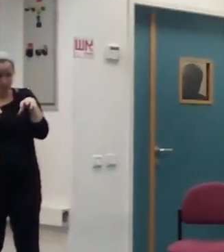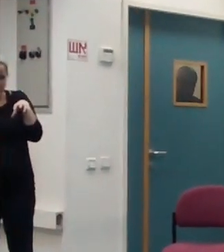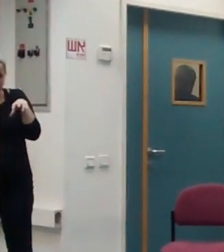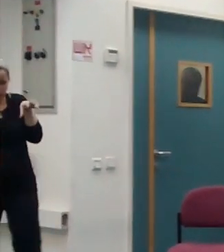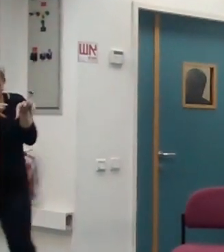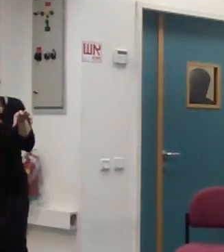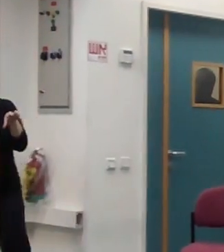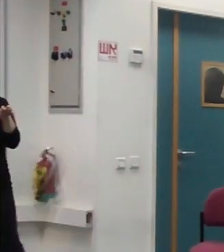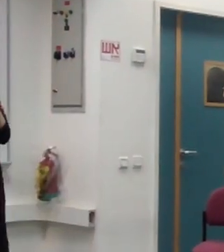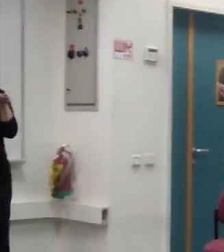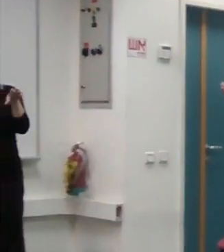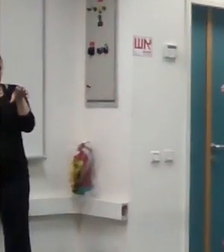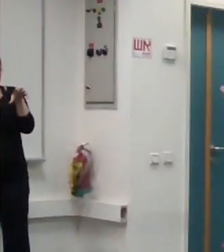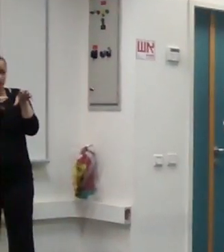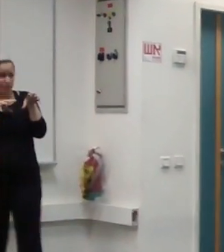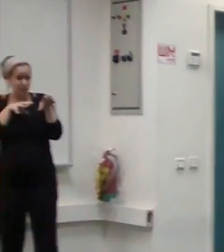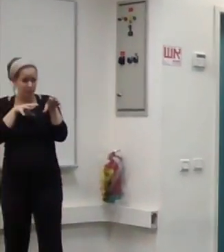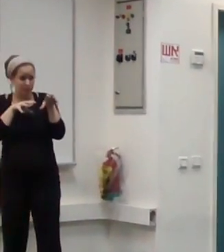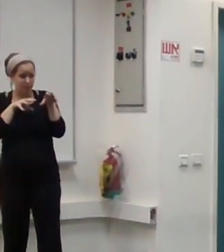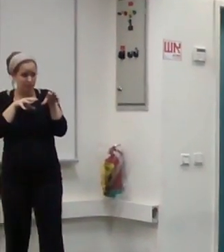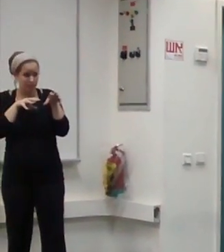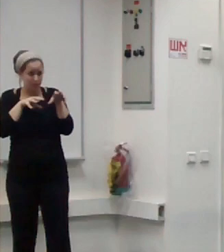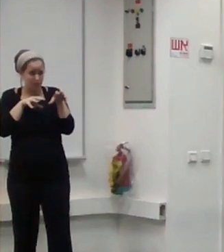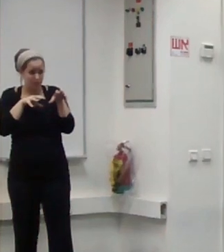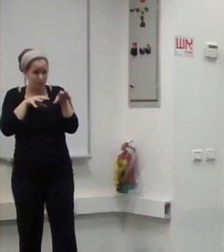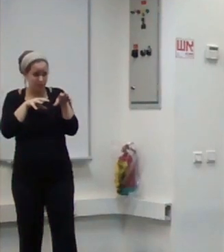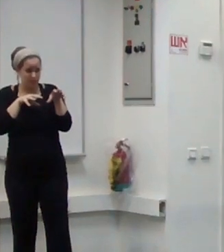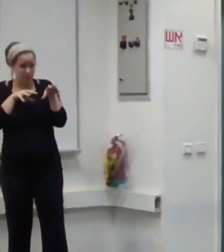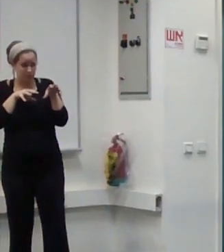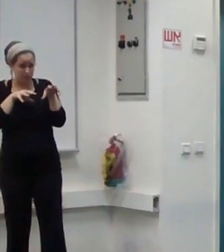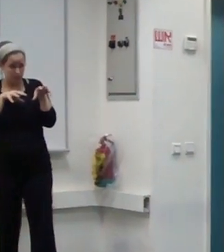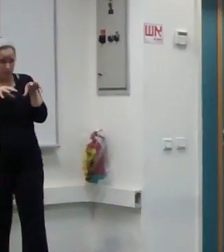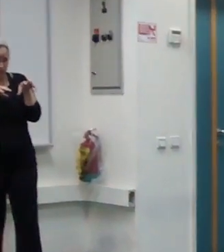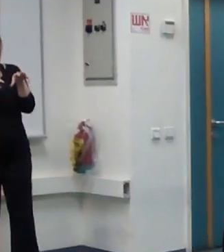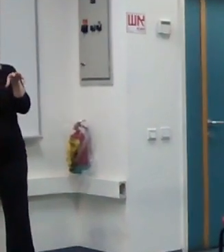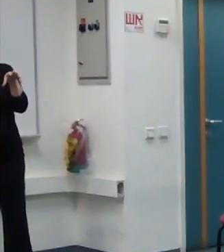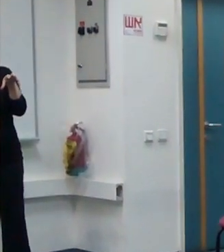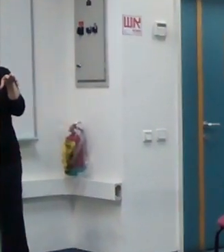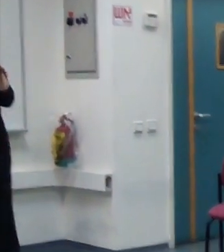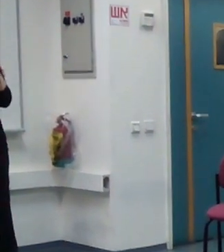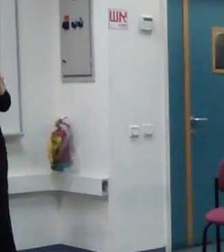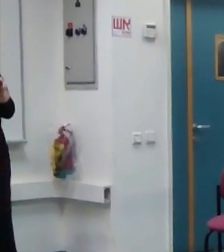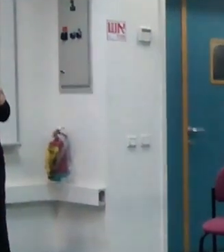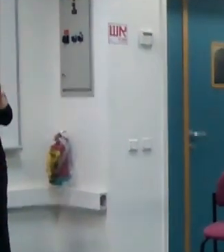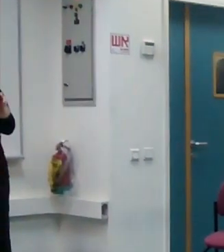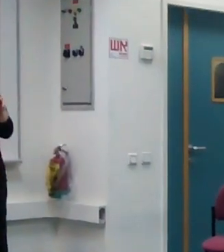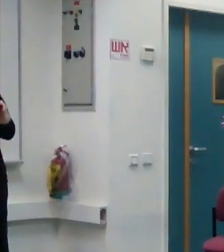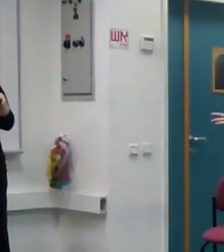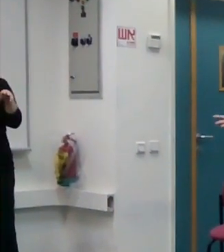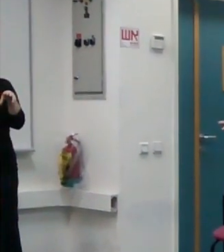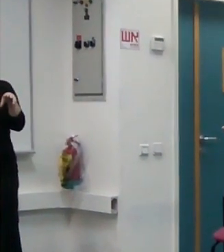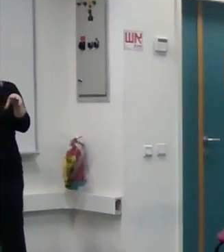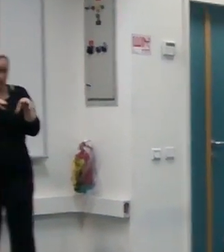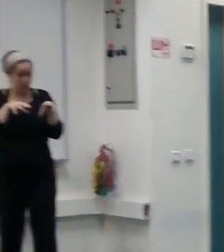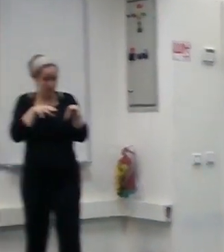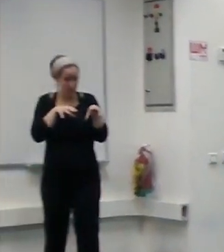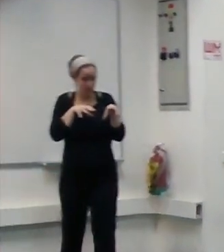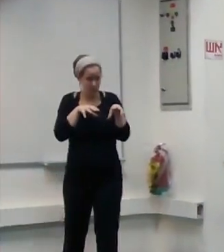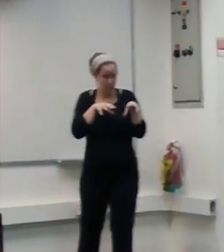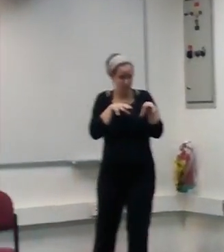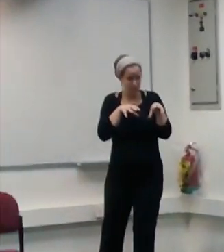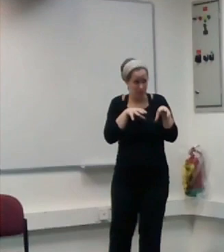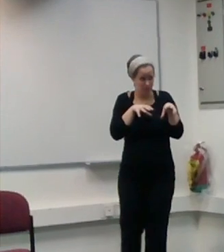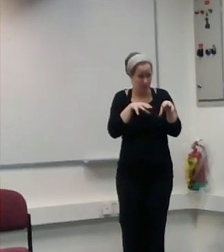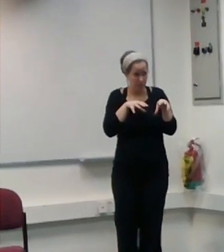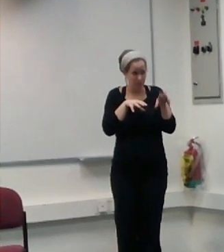אריה! אריה! בוא בוא אל תפחד, בוא בוא בוא בוא בוא אתה, אתה ממש רב עוצמה.